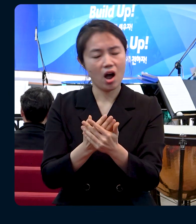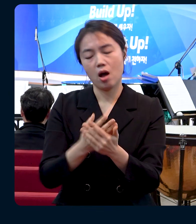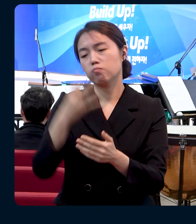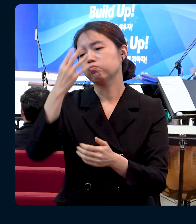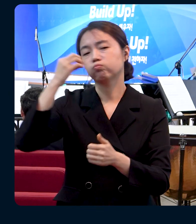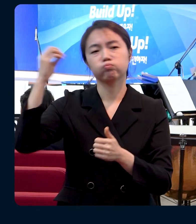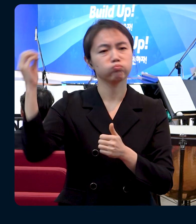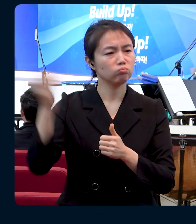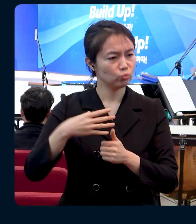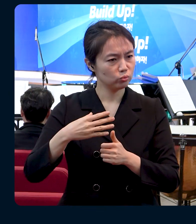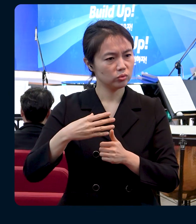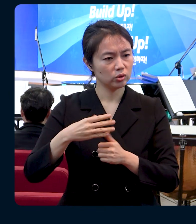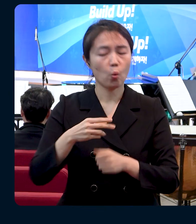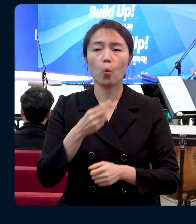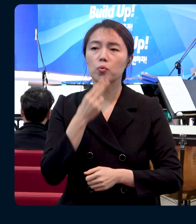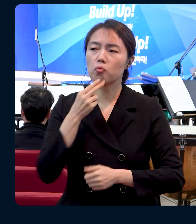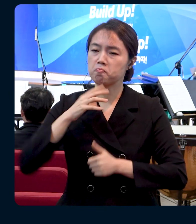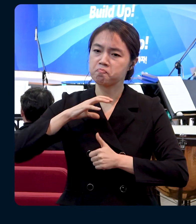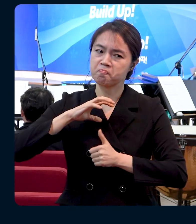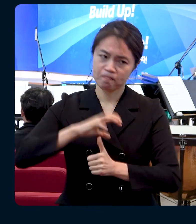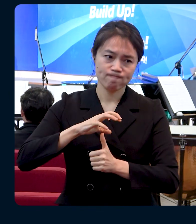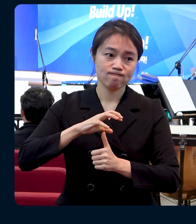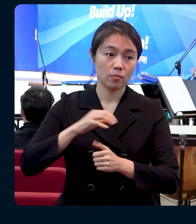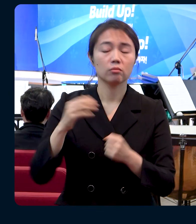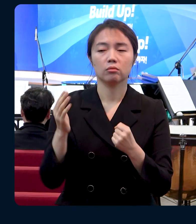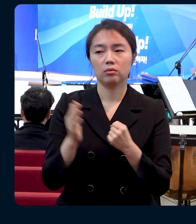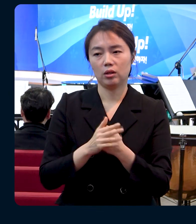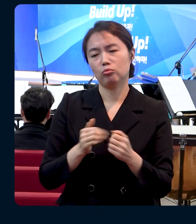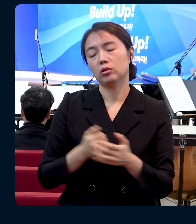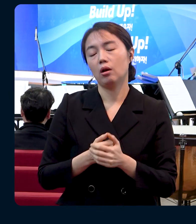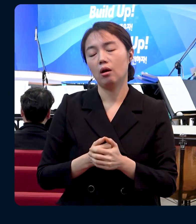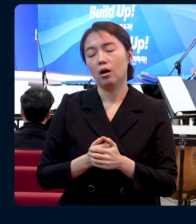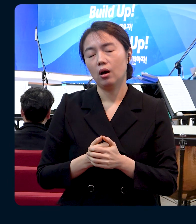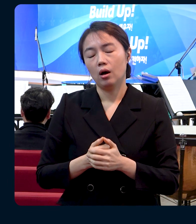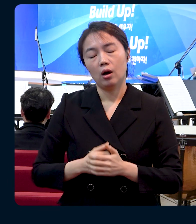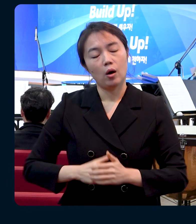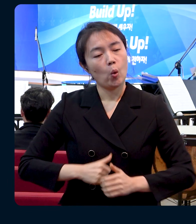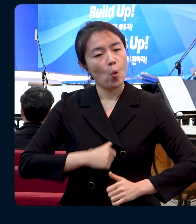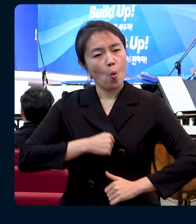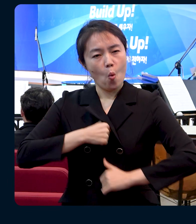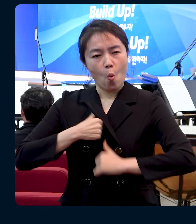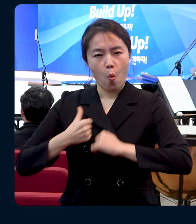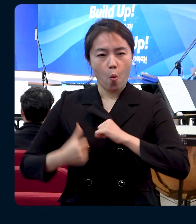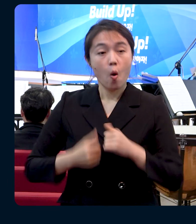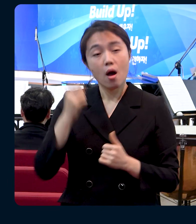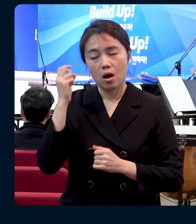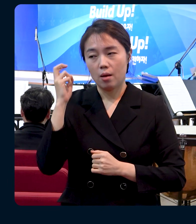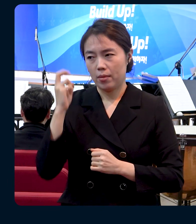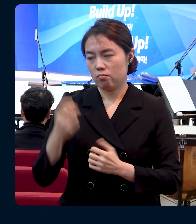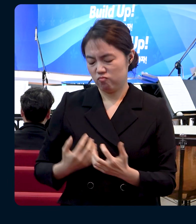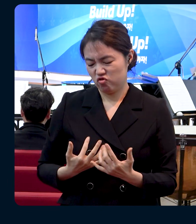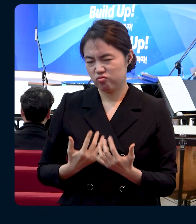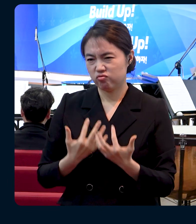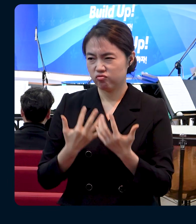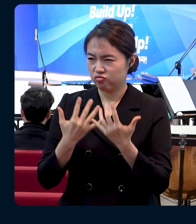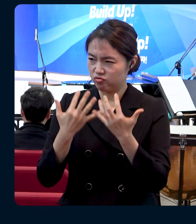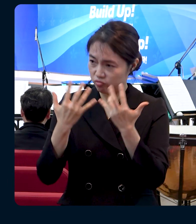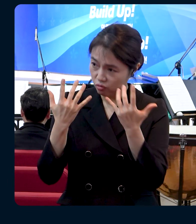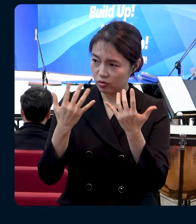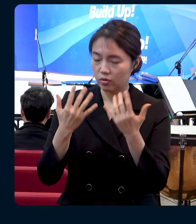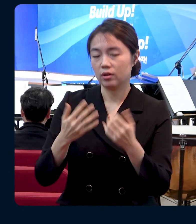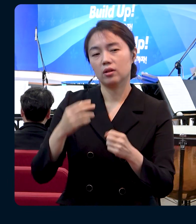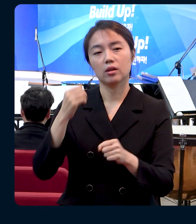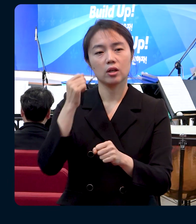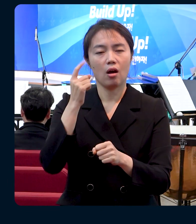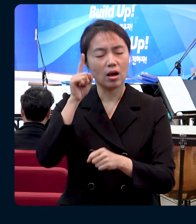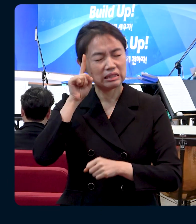보니까 속에서 분노가 올라오죠. 정말 두려움이 생기죠. 이것이 그의 생명력을 심지를